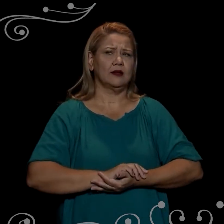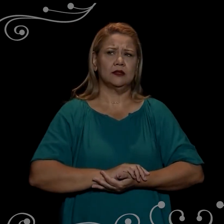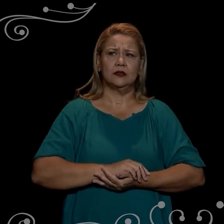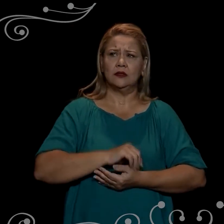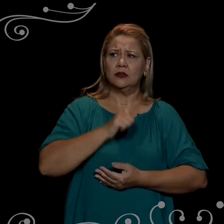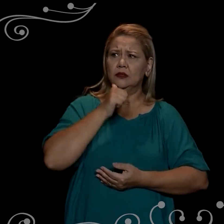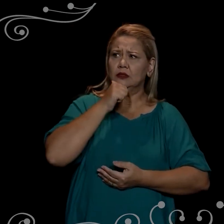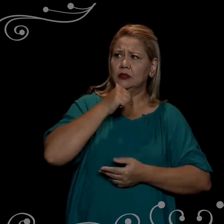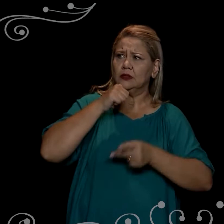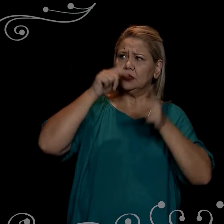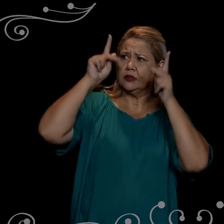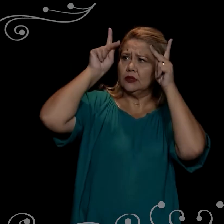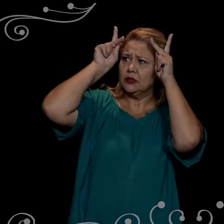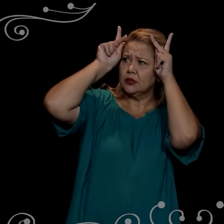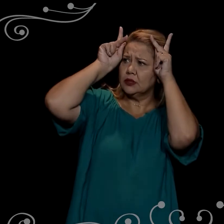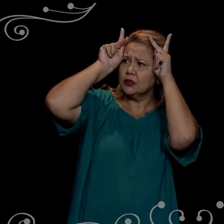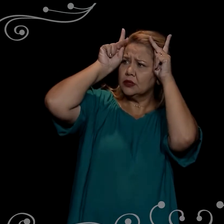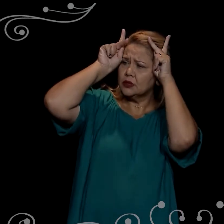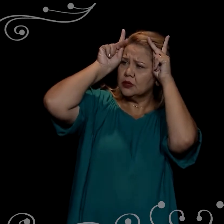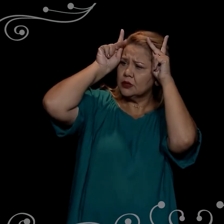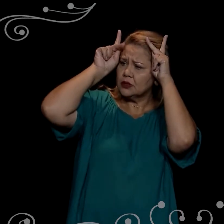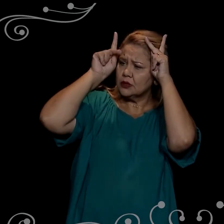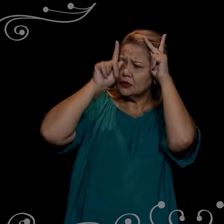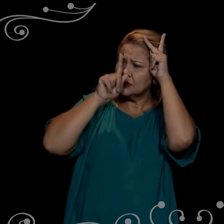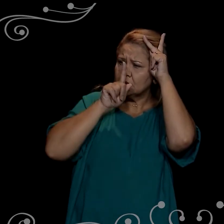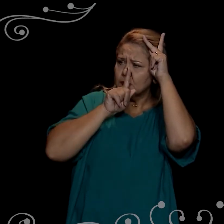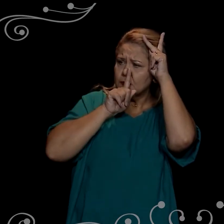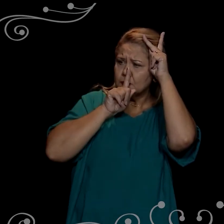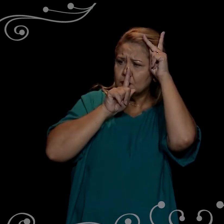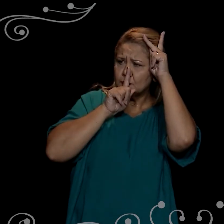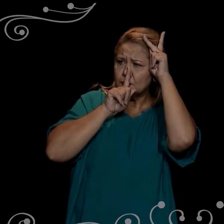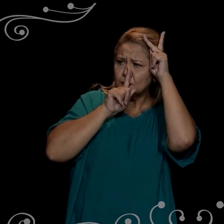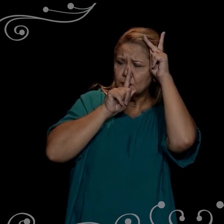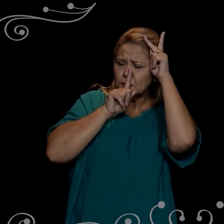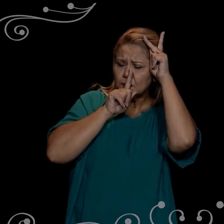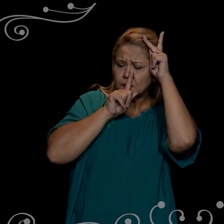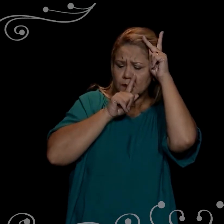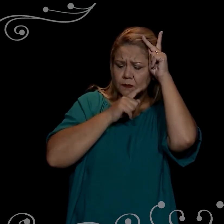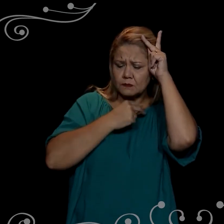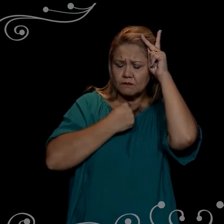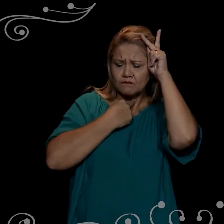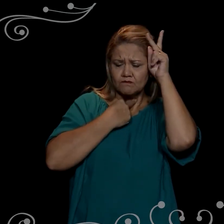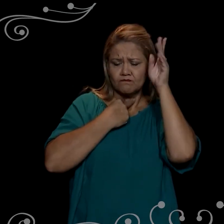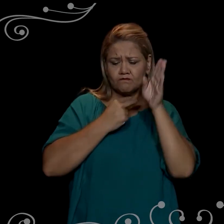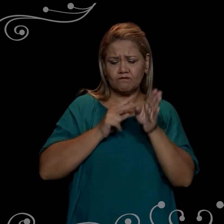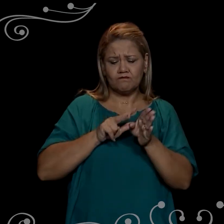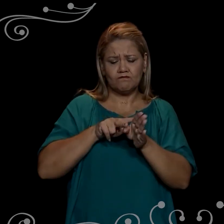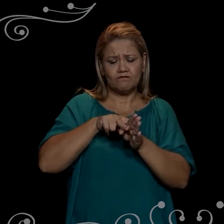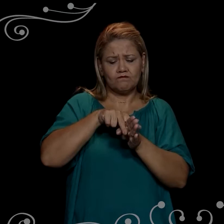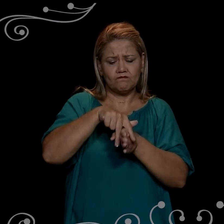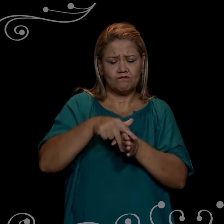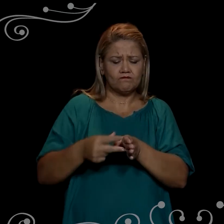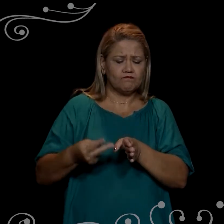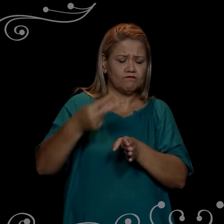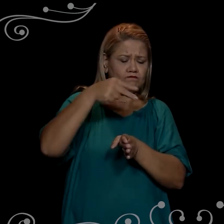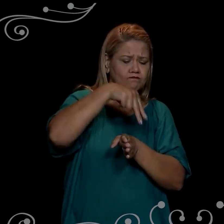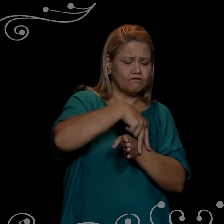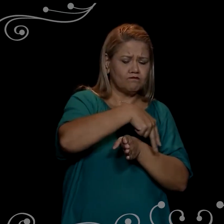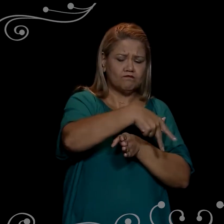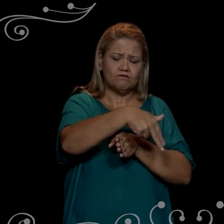A jovem princesa não disse nada. Apeou do cavalo e caminhou até a